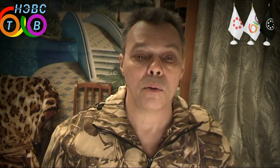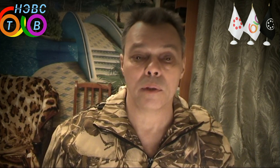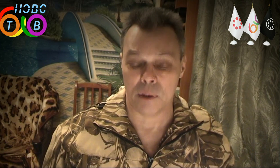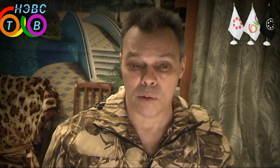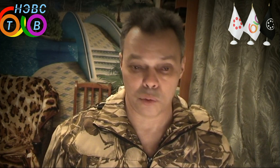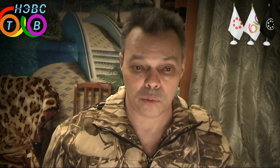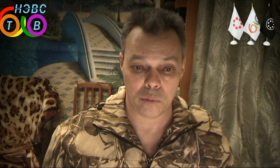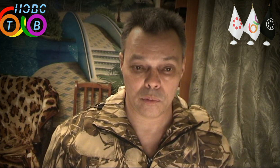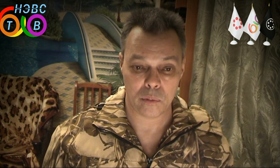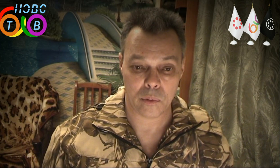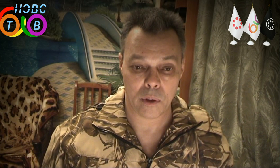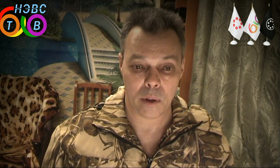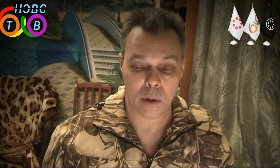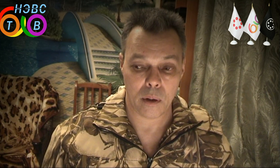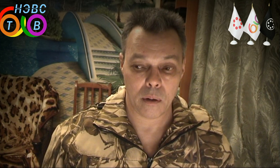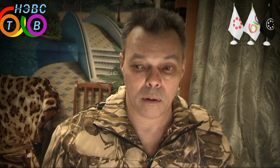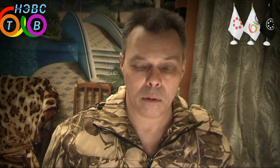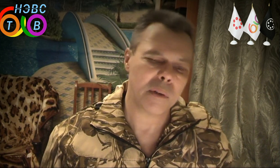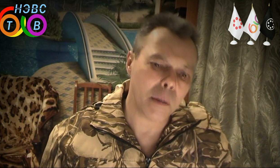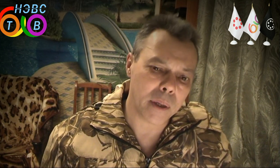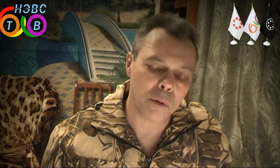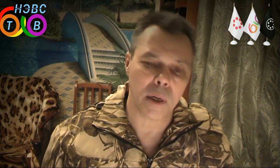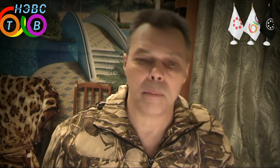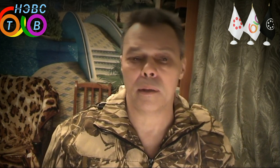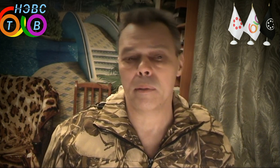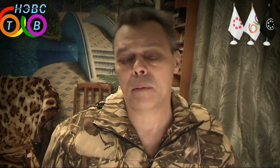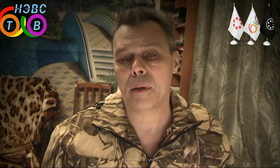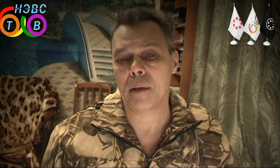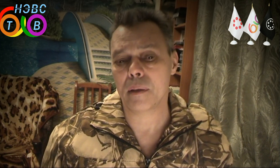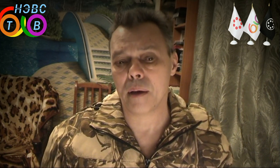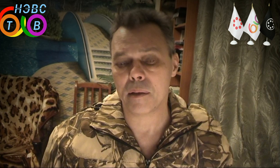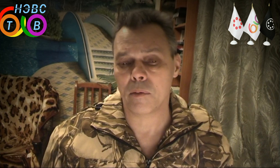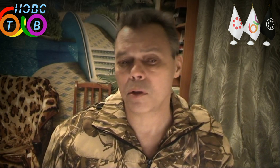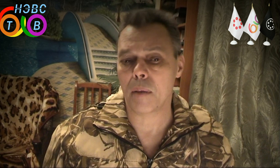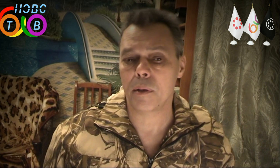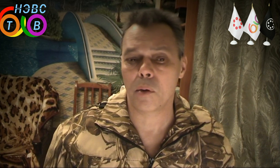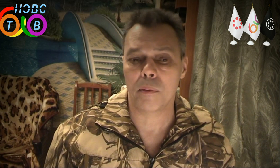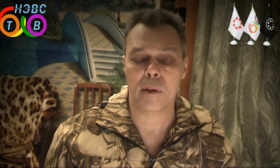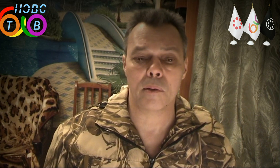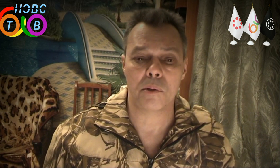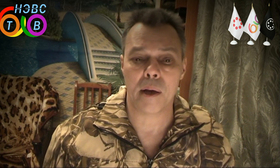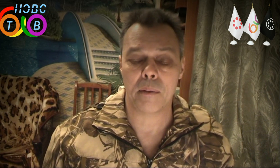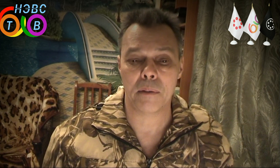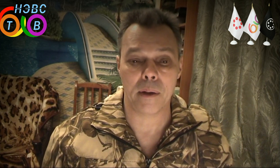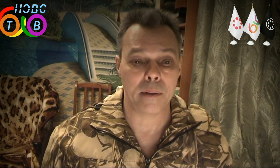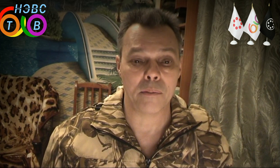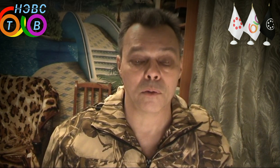какую-то девушку. Он забыл уже об этом. Это было один раз, может, в командировке или случайно во дворе где-нибудь в